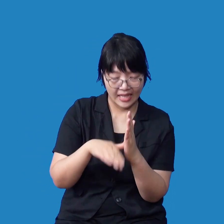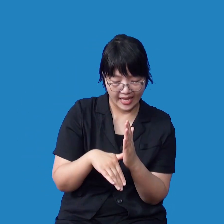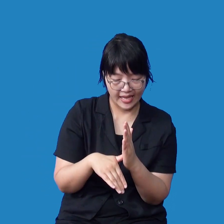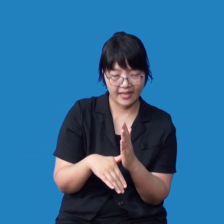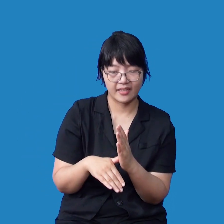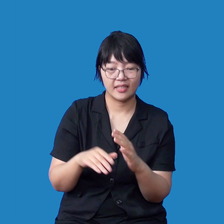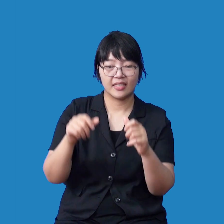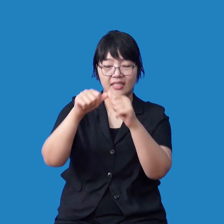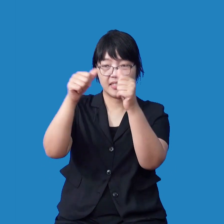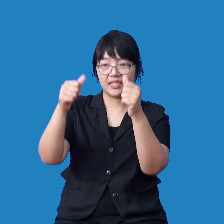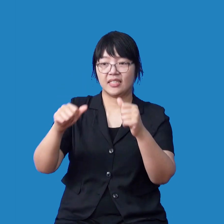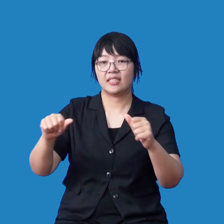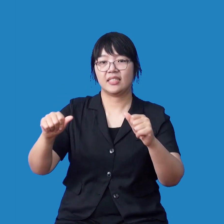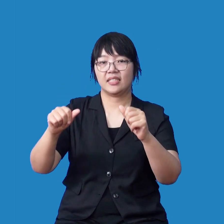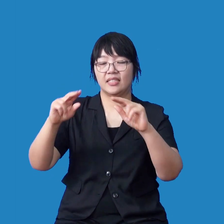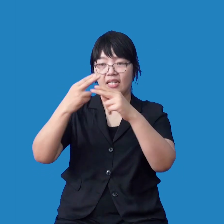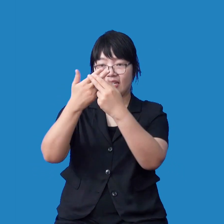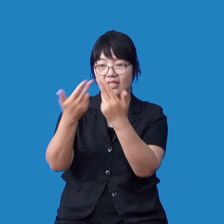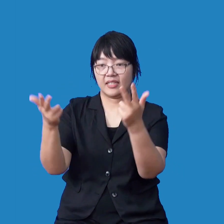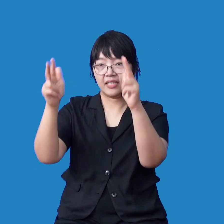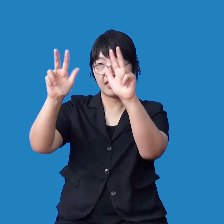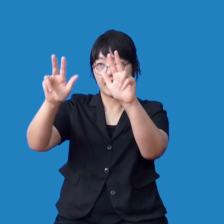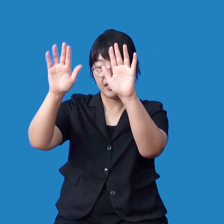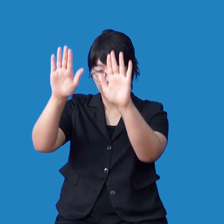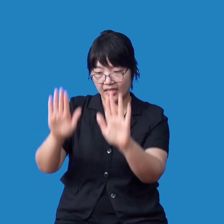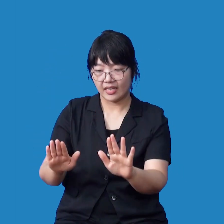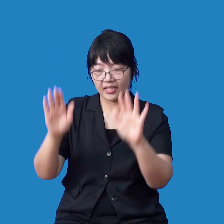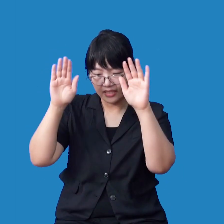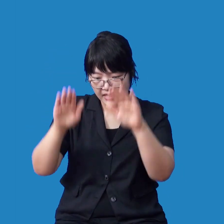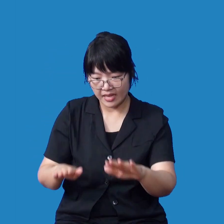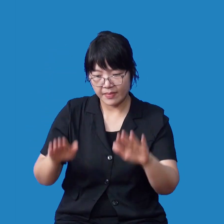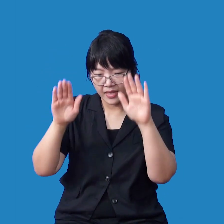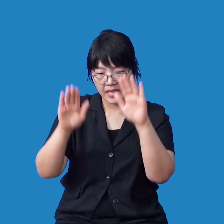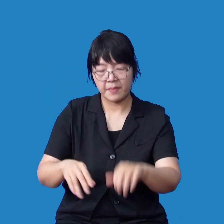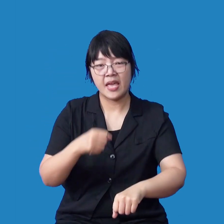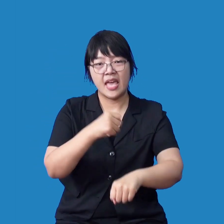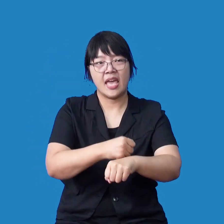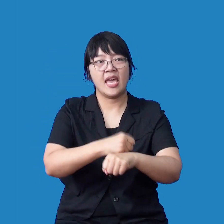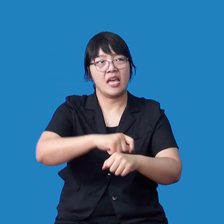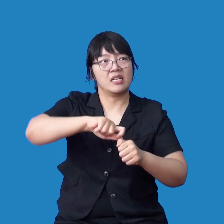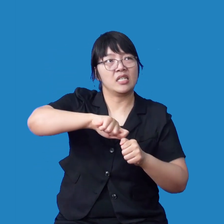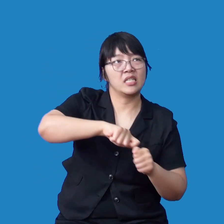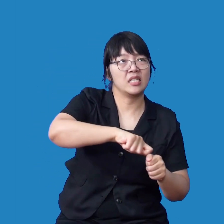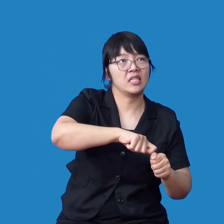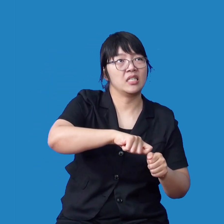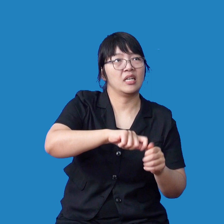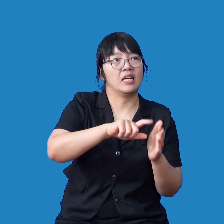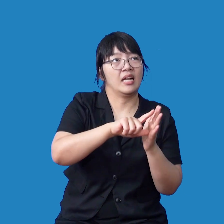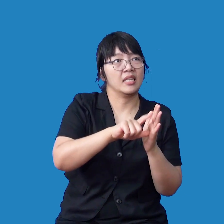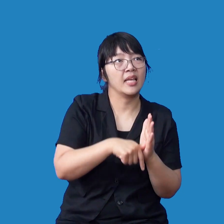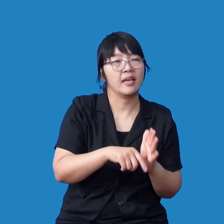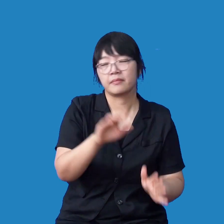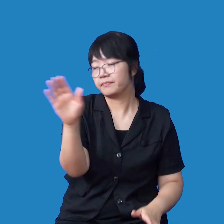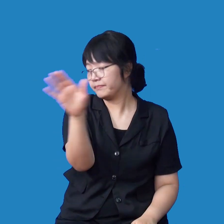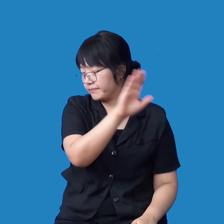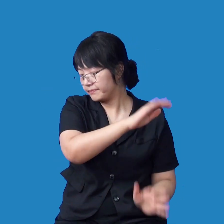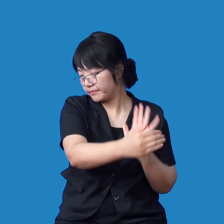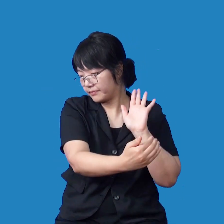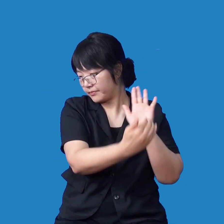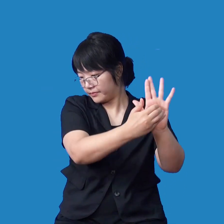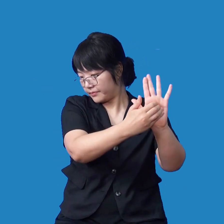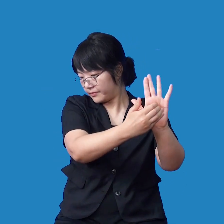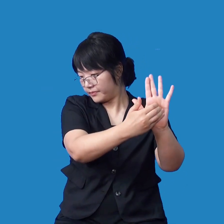신사참배가 전 국가적으로 강요되자 그 신사참배 거부를 결단하고